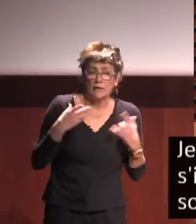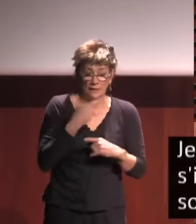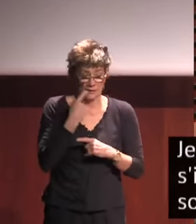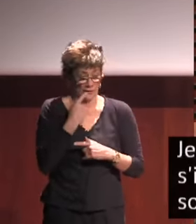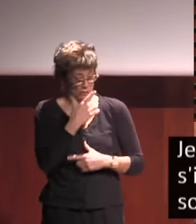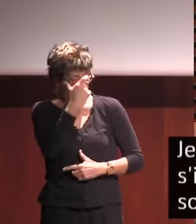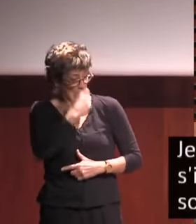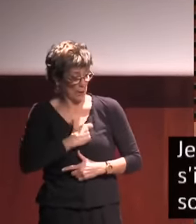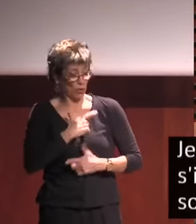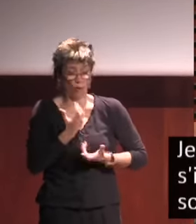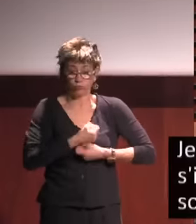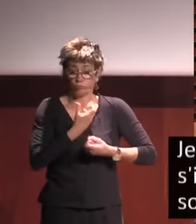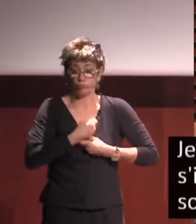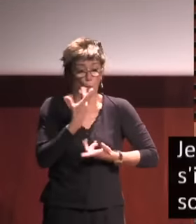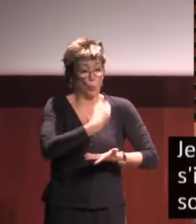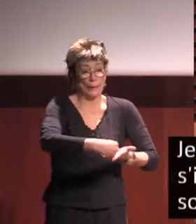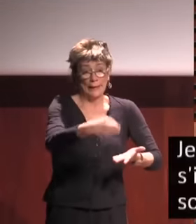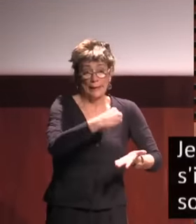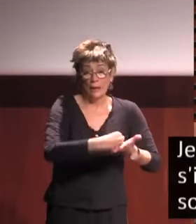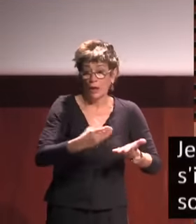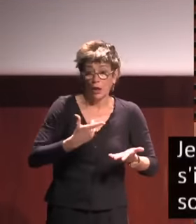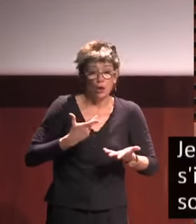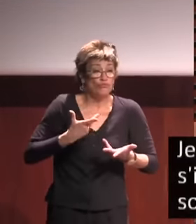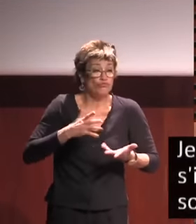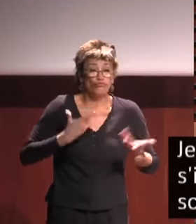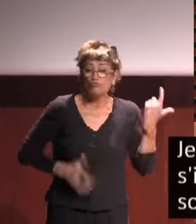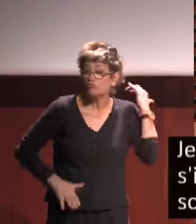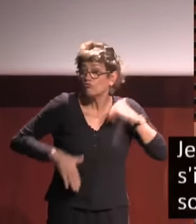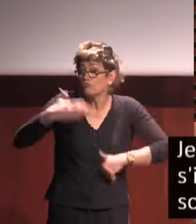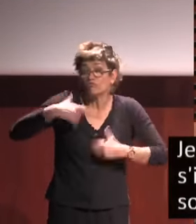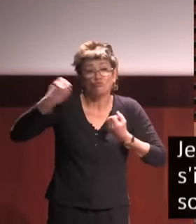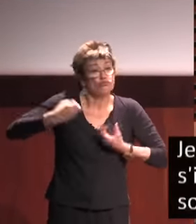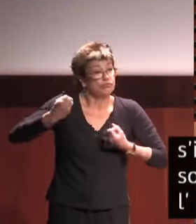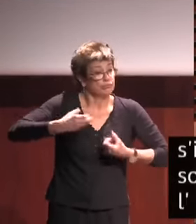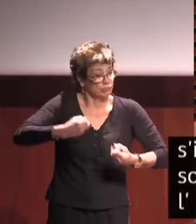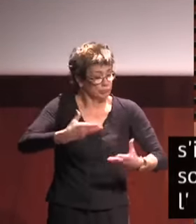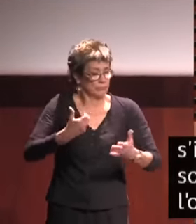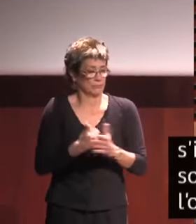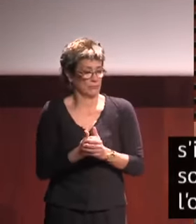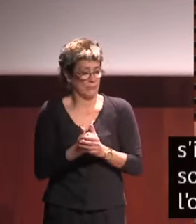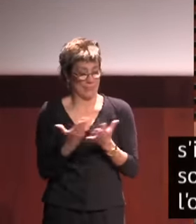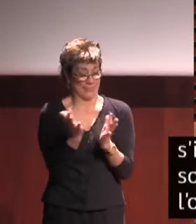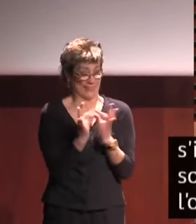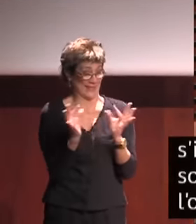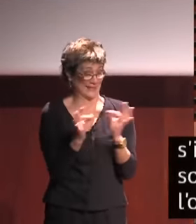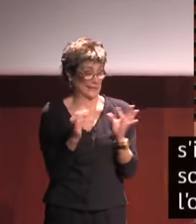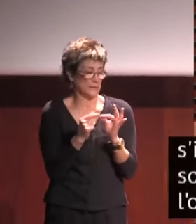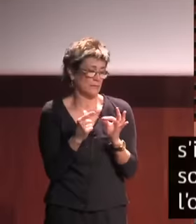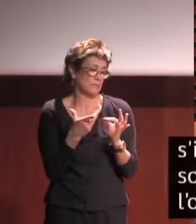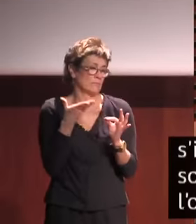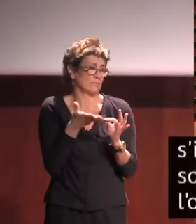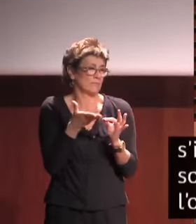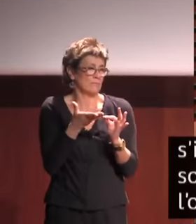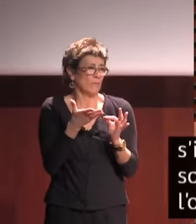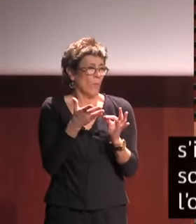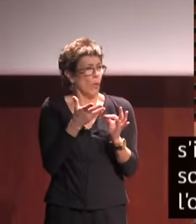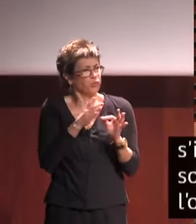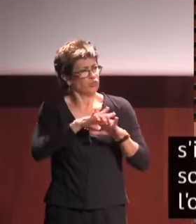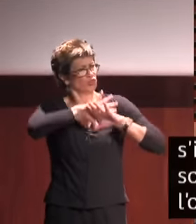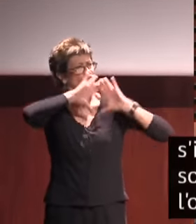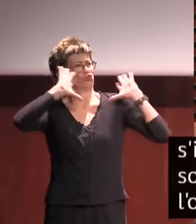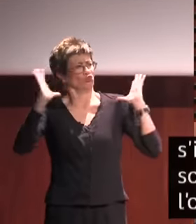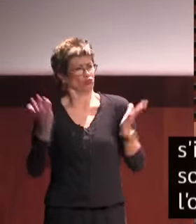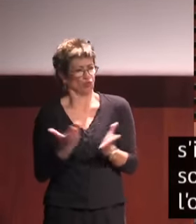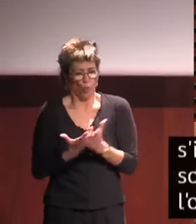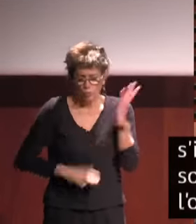fait à l'oral ou par écrit des histoires qu'elle a vécues. Quand ce récit cherche à embrasser toute ou une bonne partie de